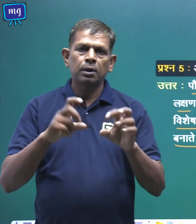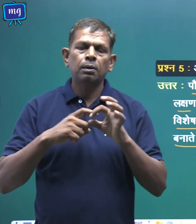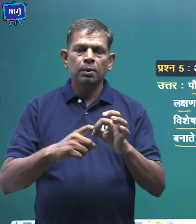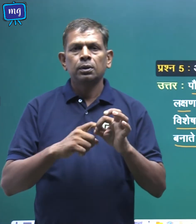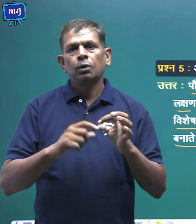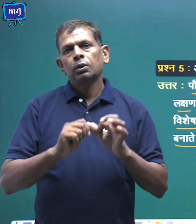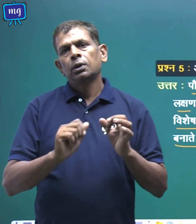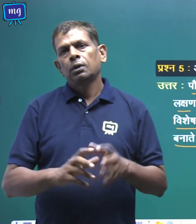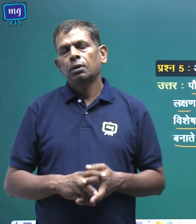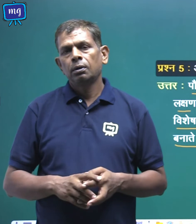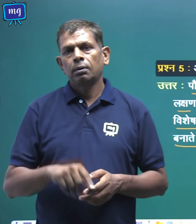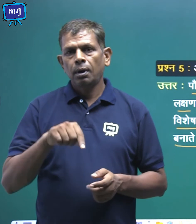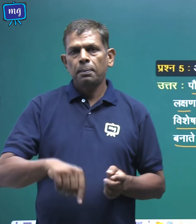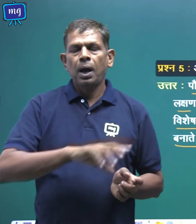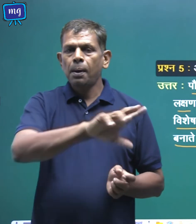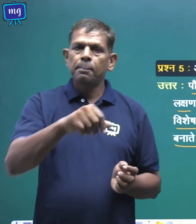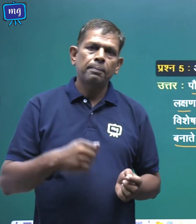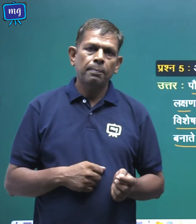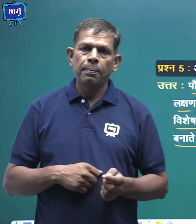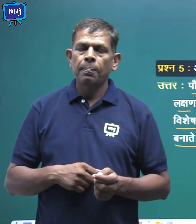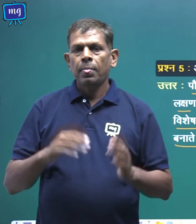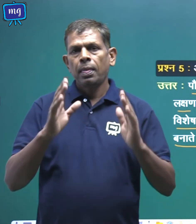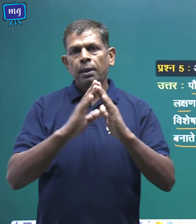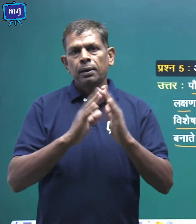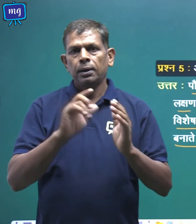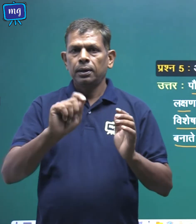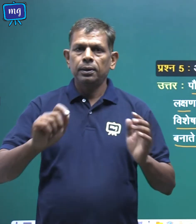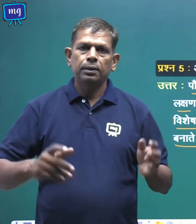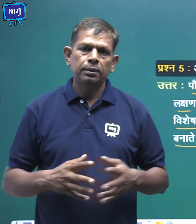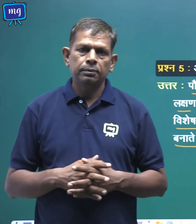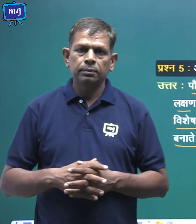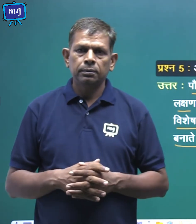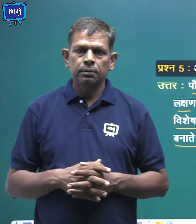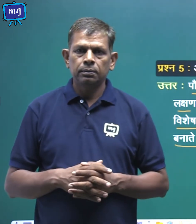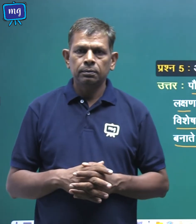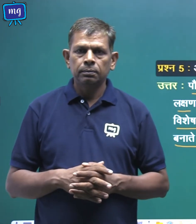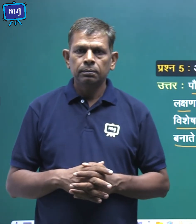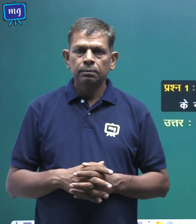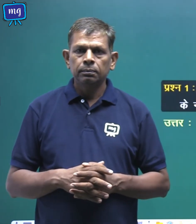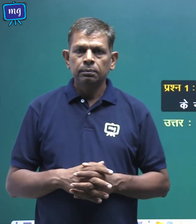अब आप गृह कार्य करेंगे।